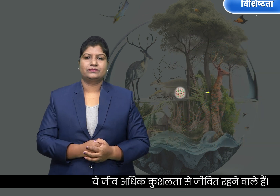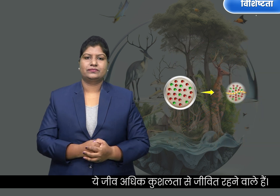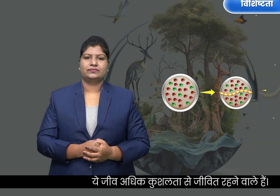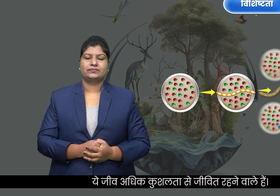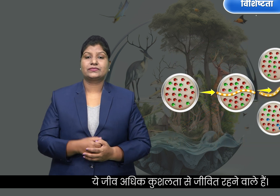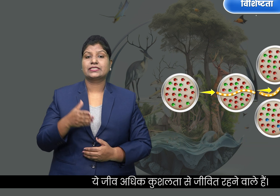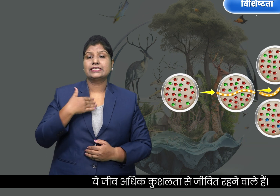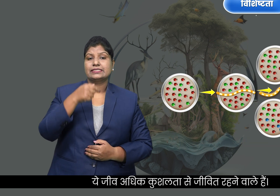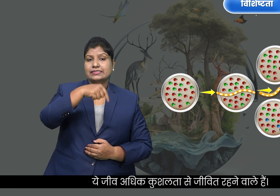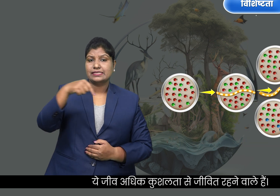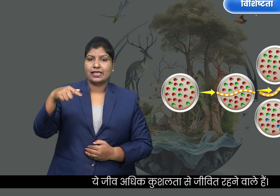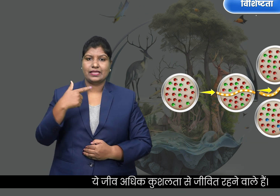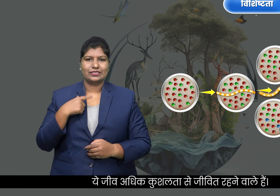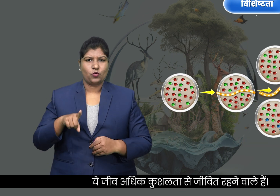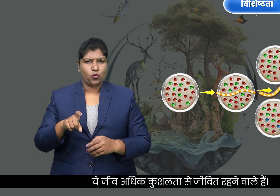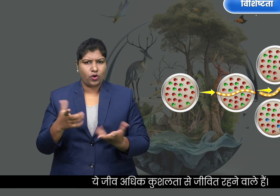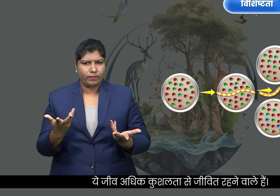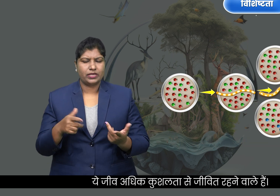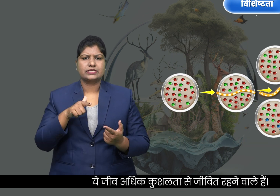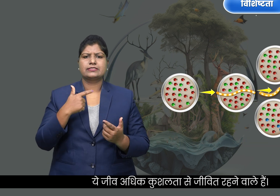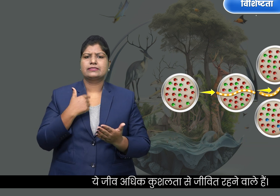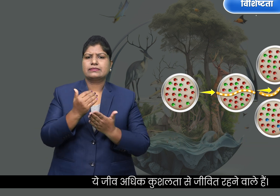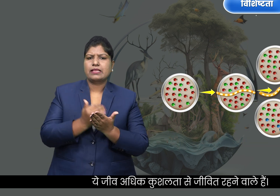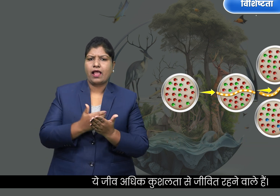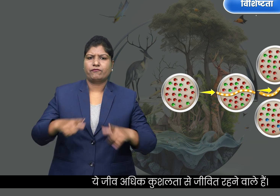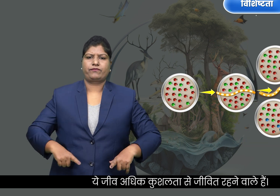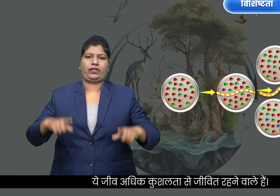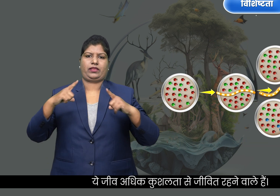ये जीव अधिक कुशलता से जीवित रहने वाले हैं,